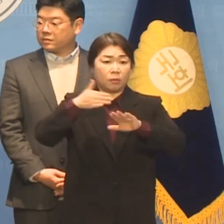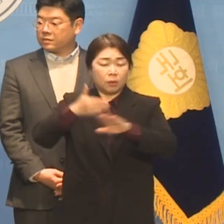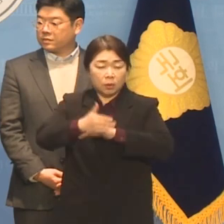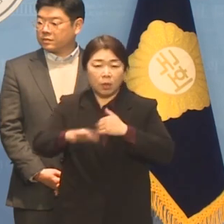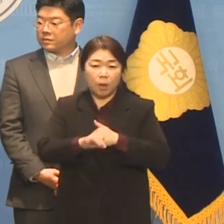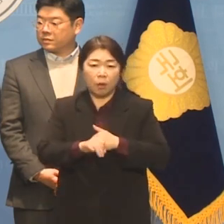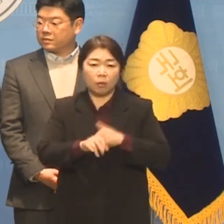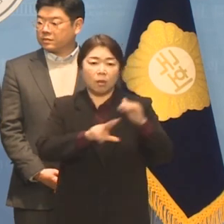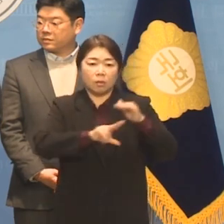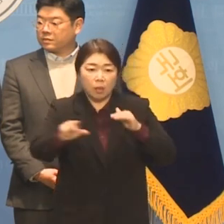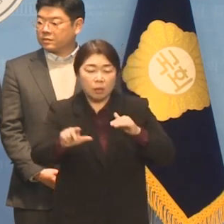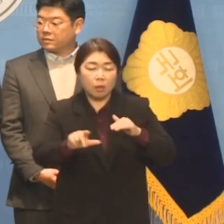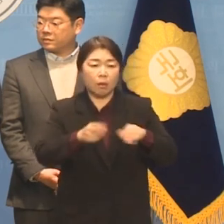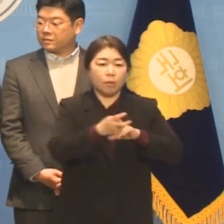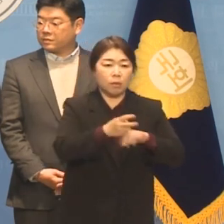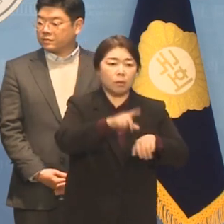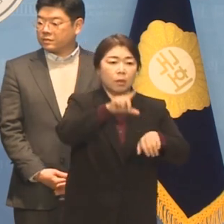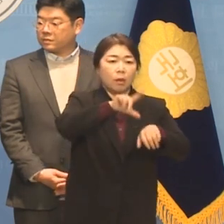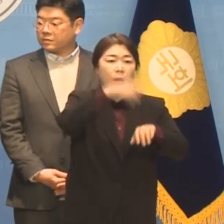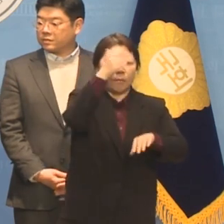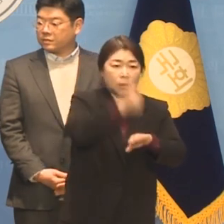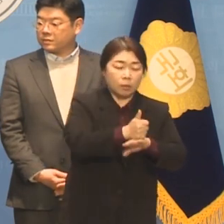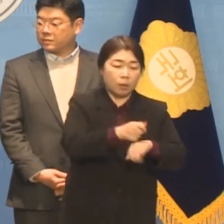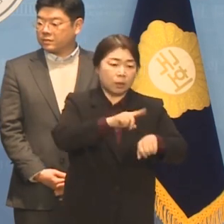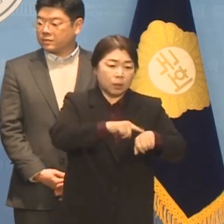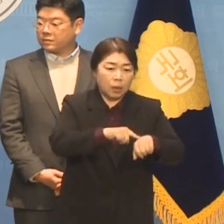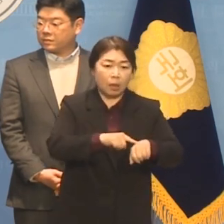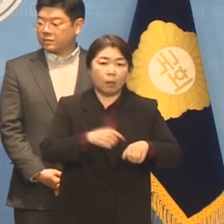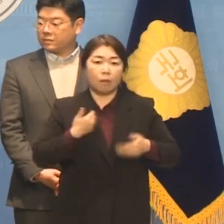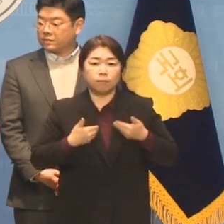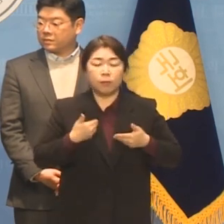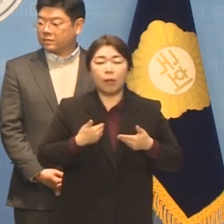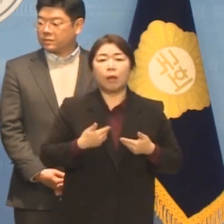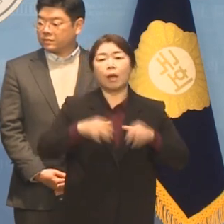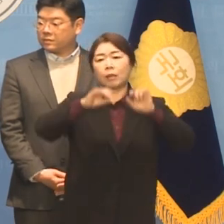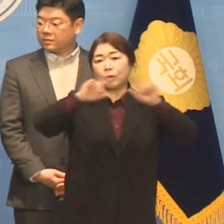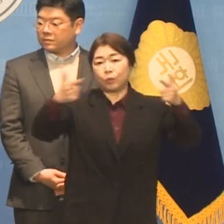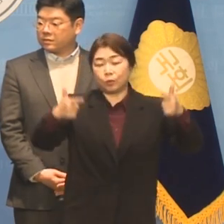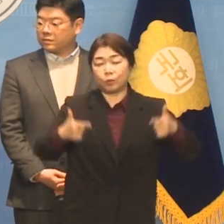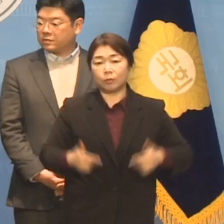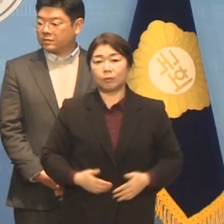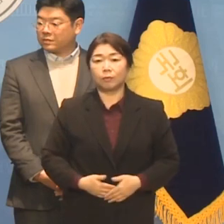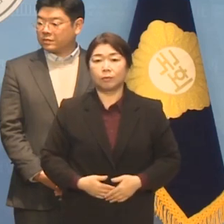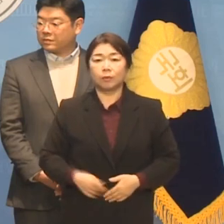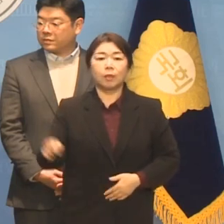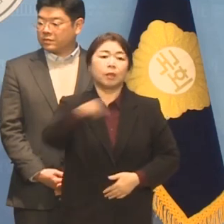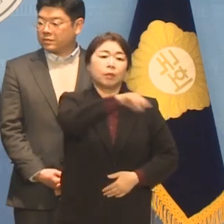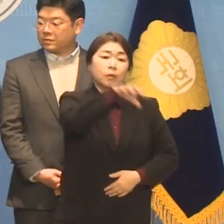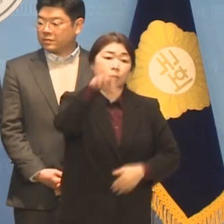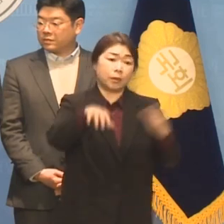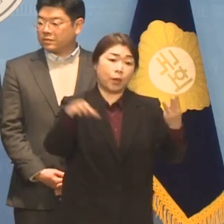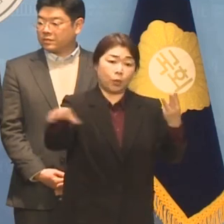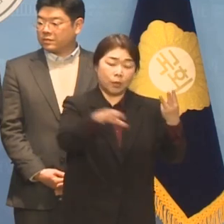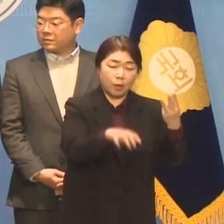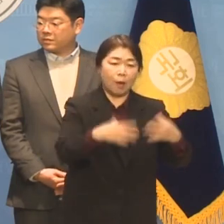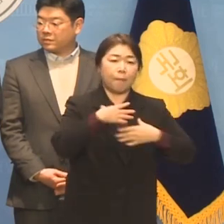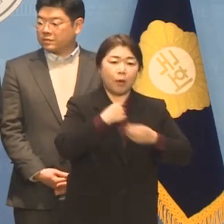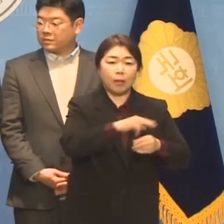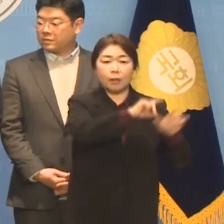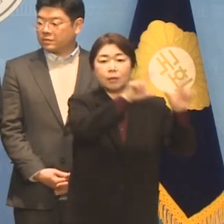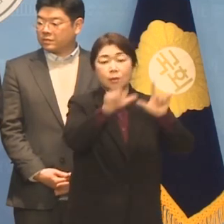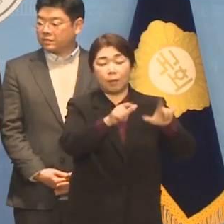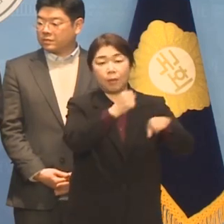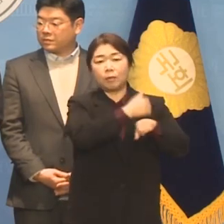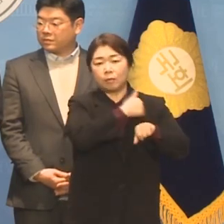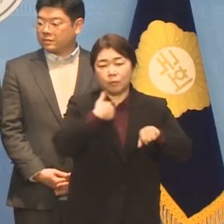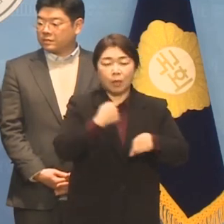버스 막차 시간을 알아보는 그런 퇴근이 아니라 강동, 도봉, 중랑에서의 편안한 삶을 만끽할 수